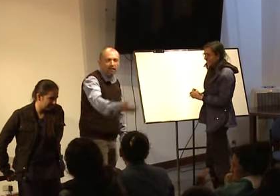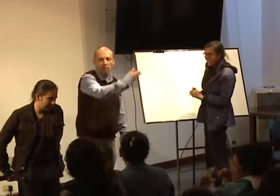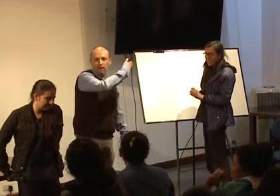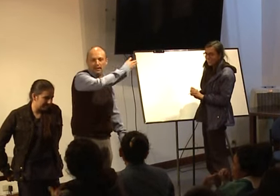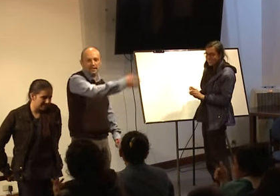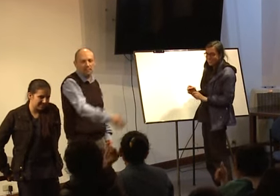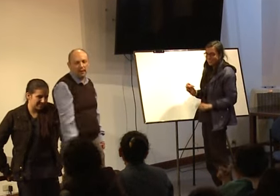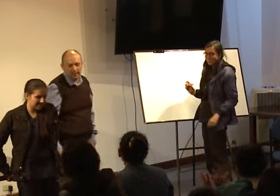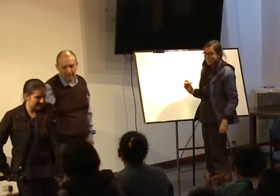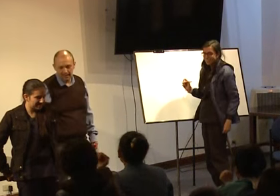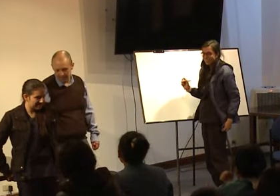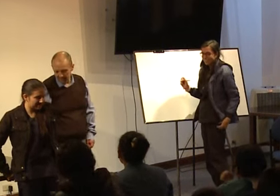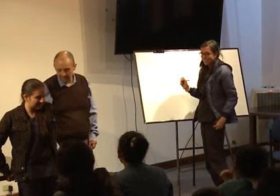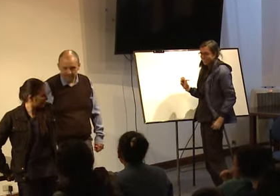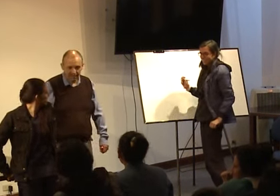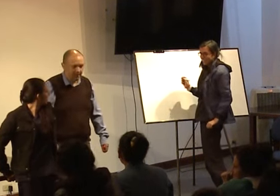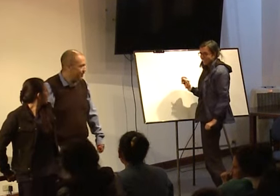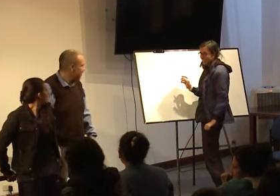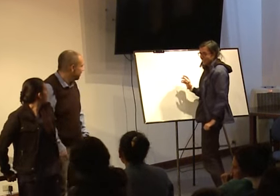¿Cómo sería? Vamos a ver si se parece.